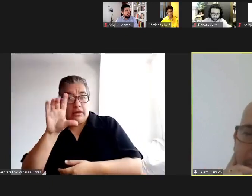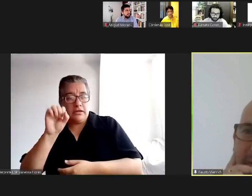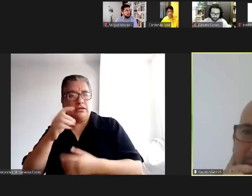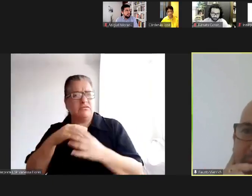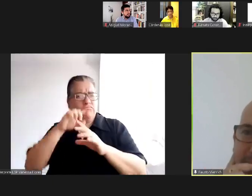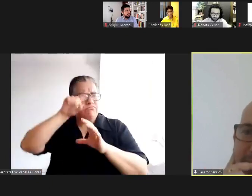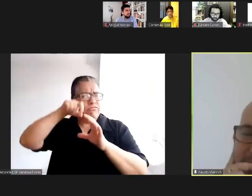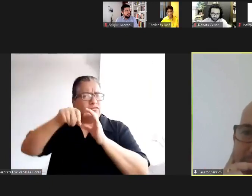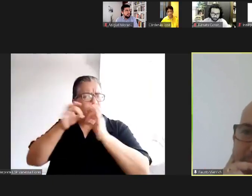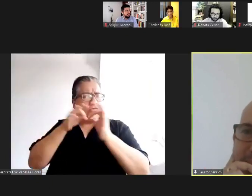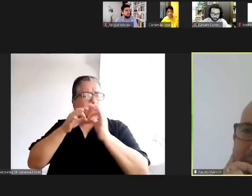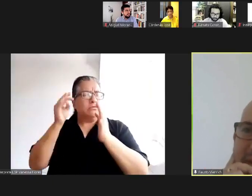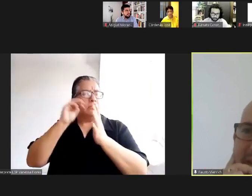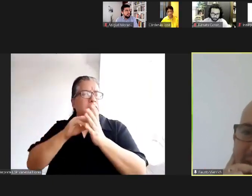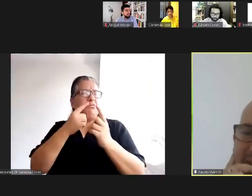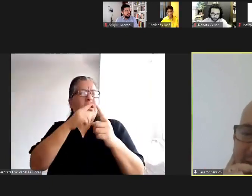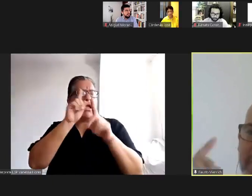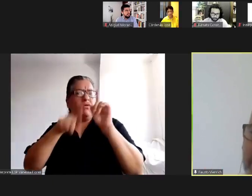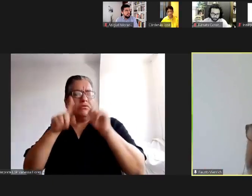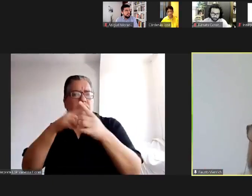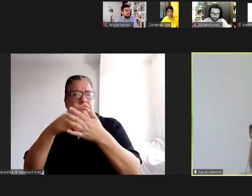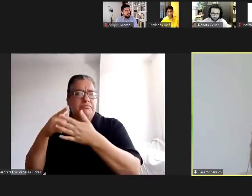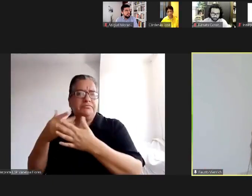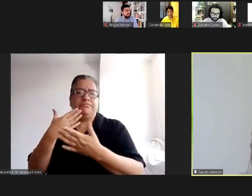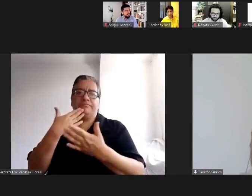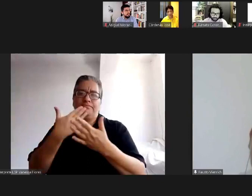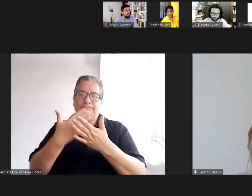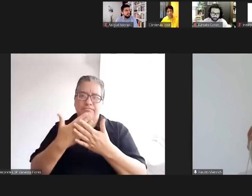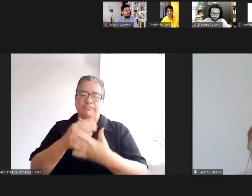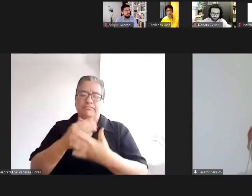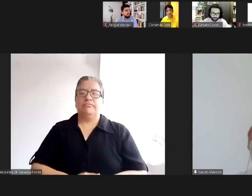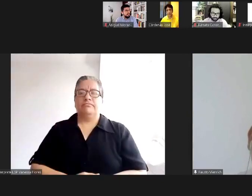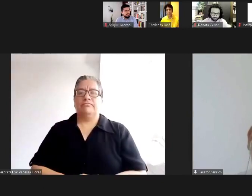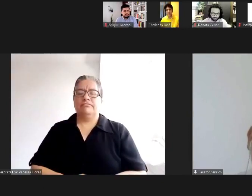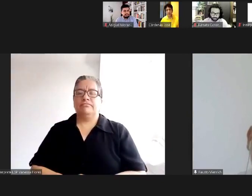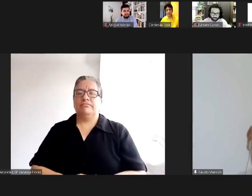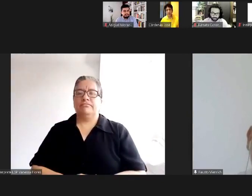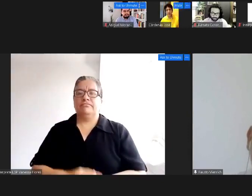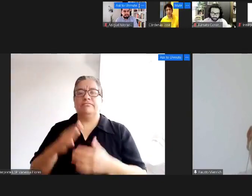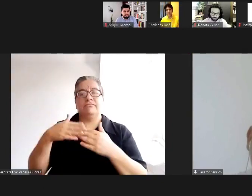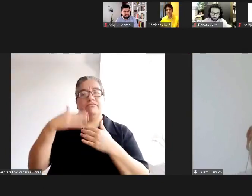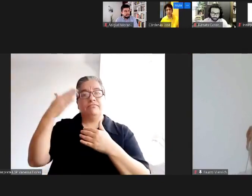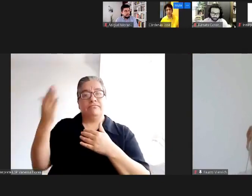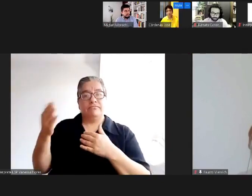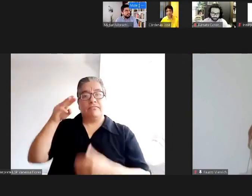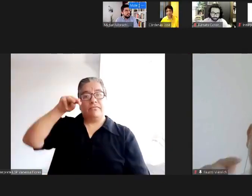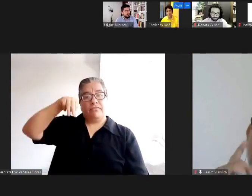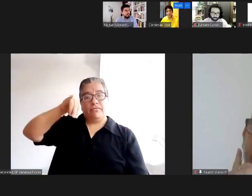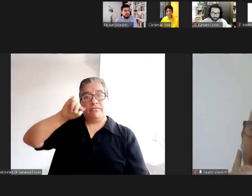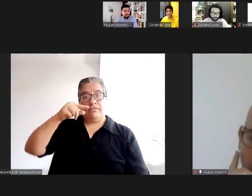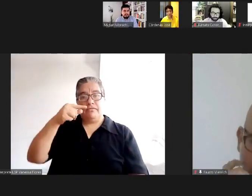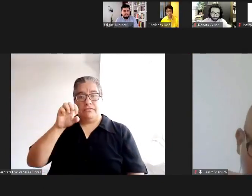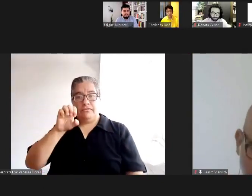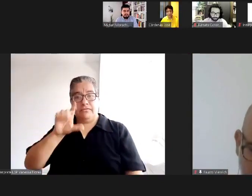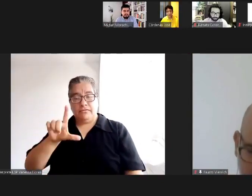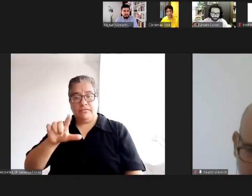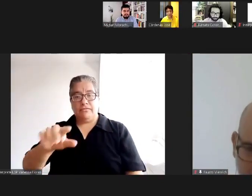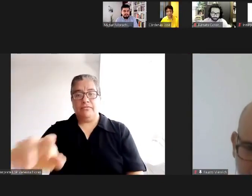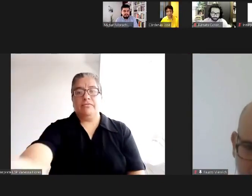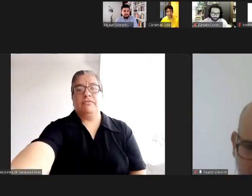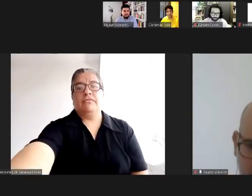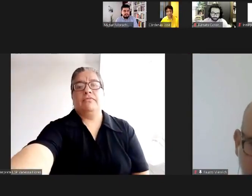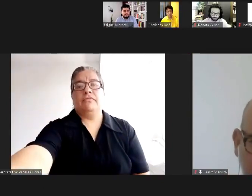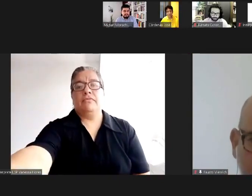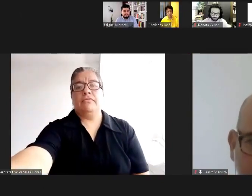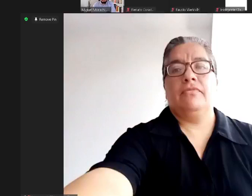algunos aspectos. Muchas gracias. Gracias. Continuamos con Miguel Mora Chimo, quien es director de